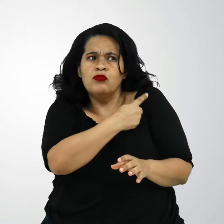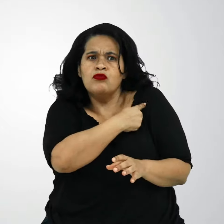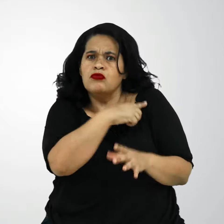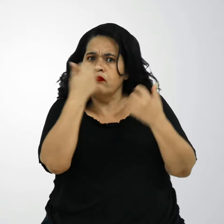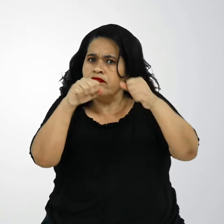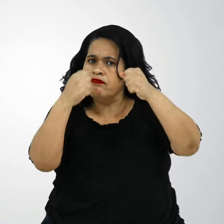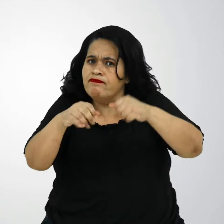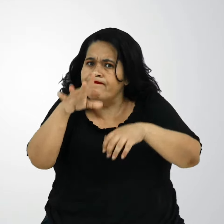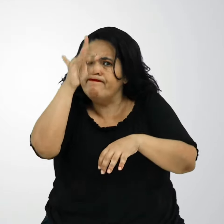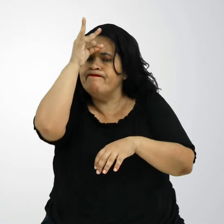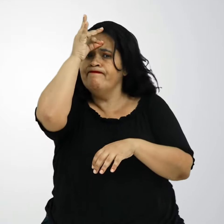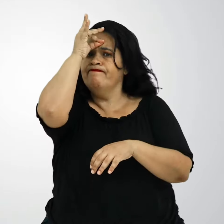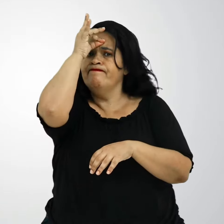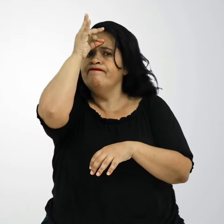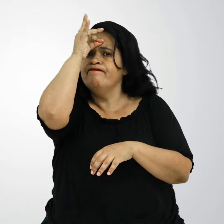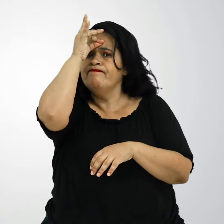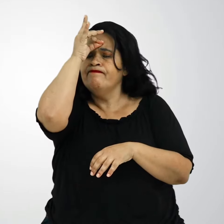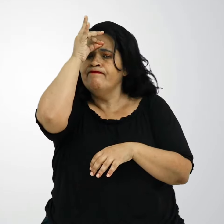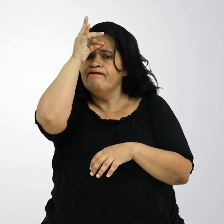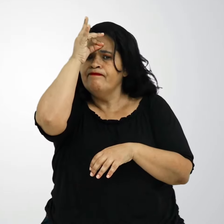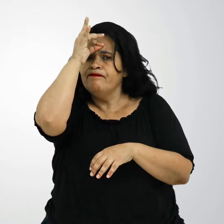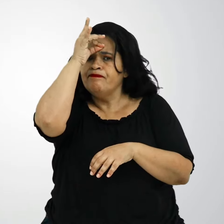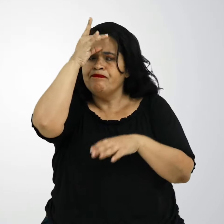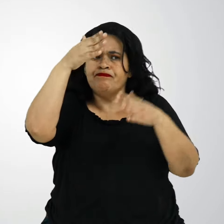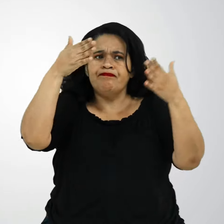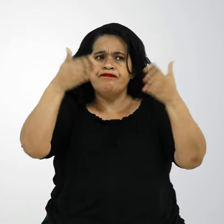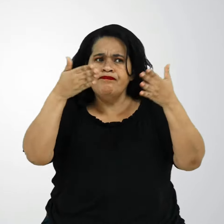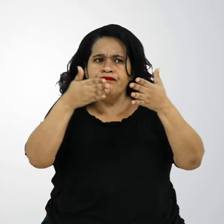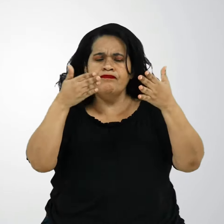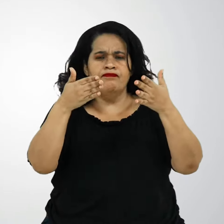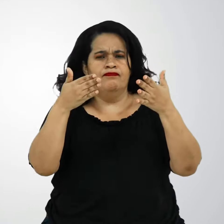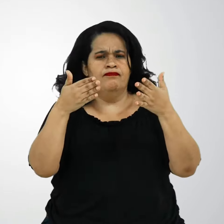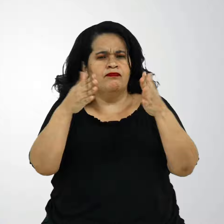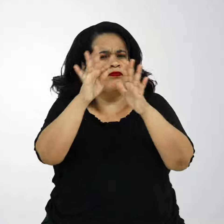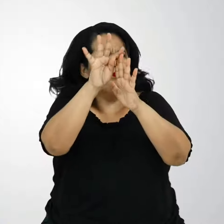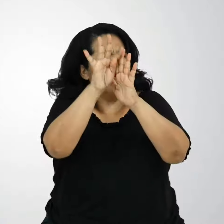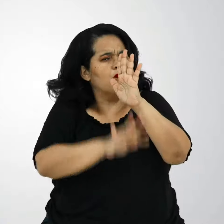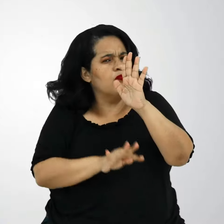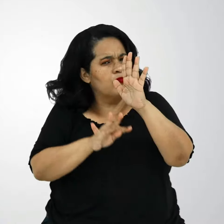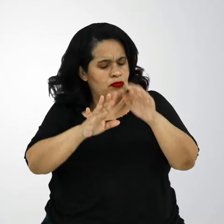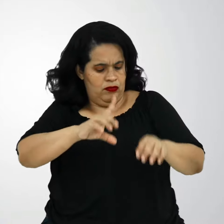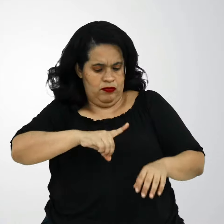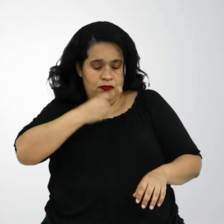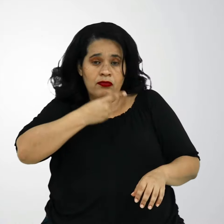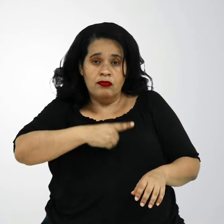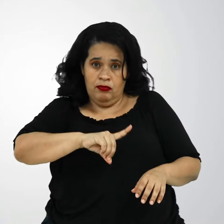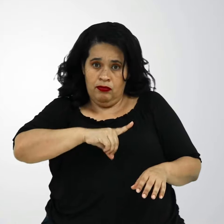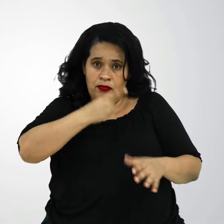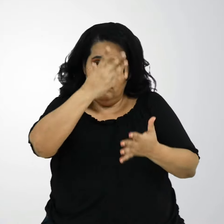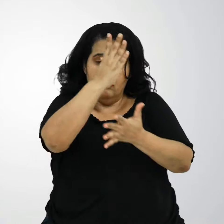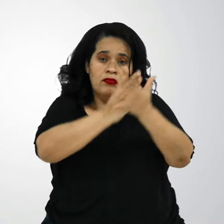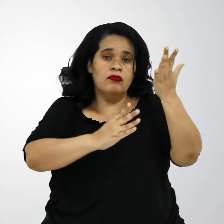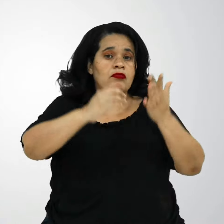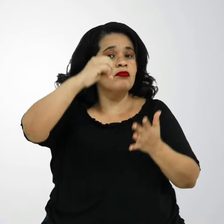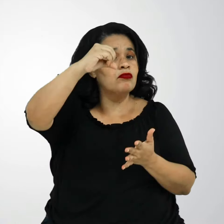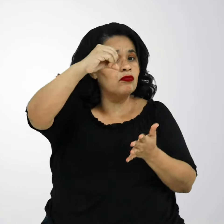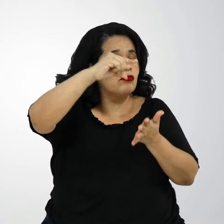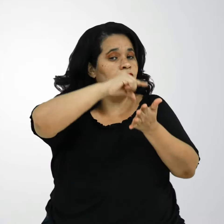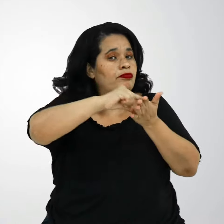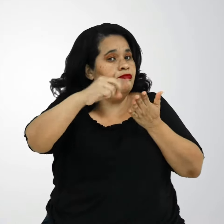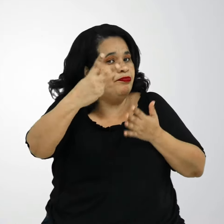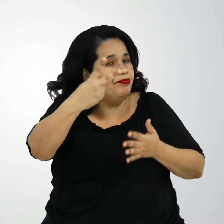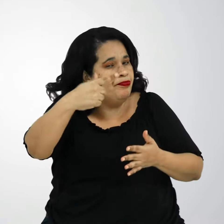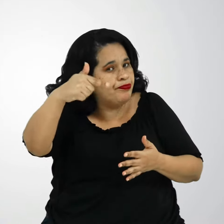né? Não pode querer colocar o termo bem literal aqui. O texto de Daniel 9:27,